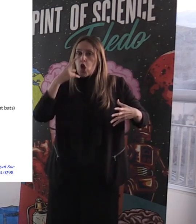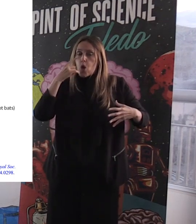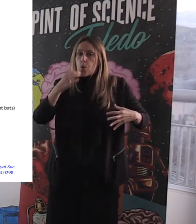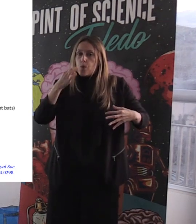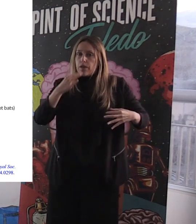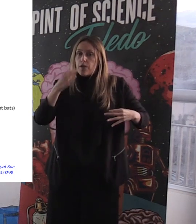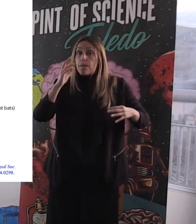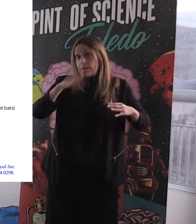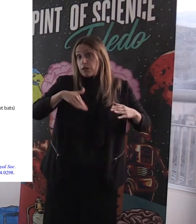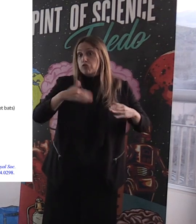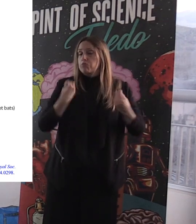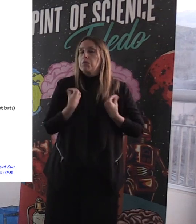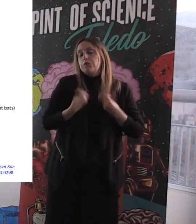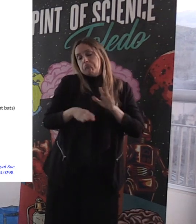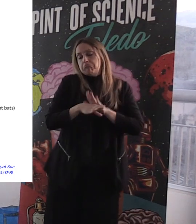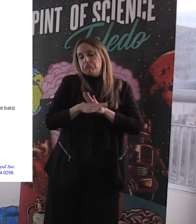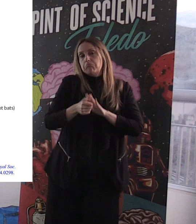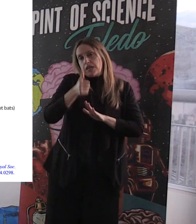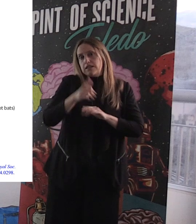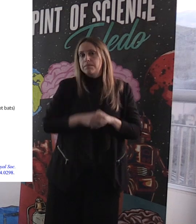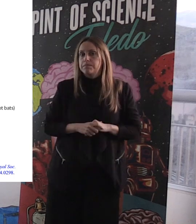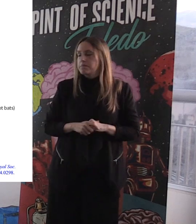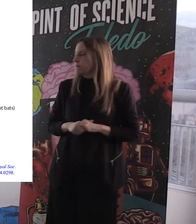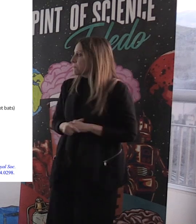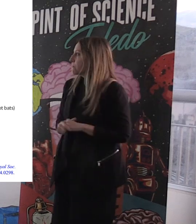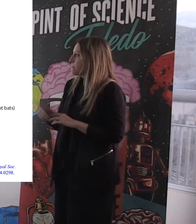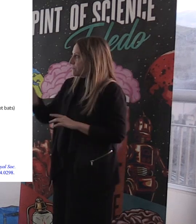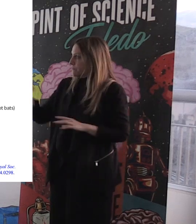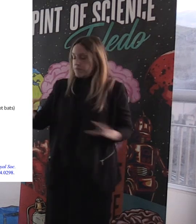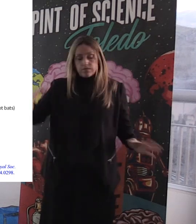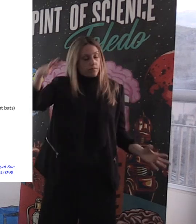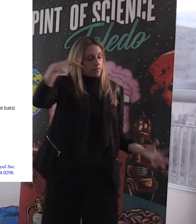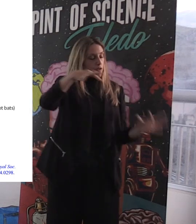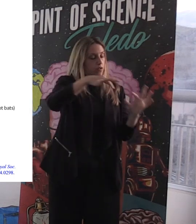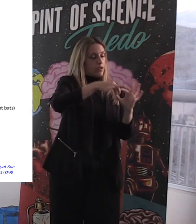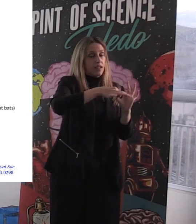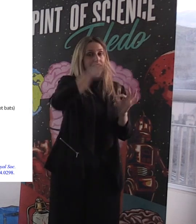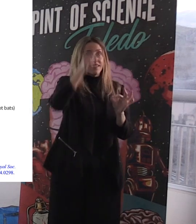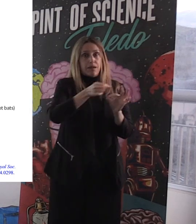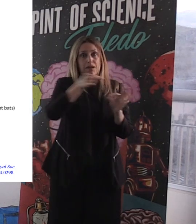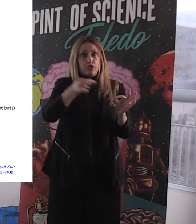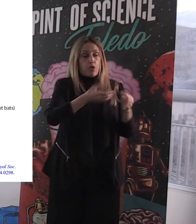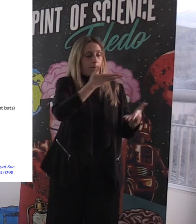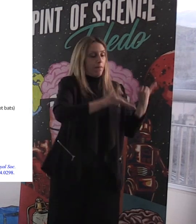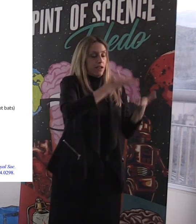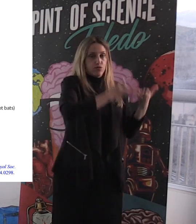vives más. Aquí tenemos una correlación entre el tamaño, el peso corporal y